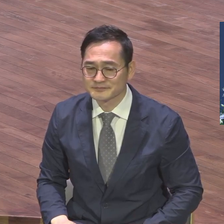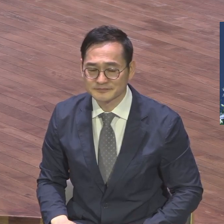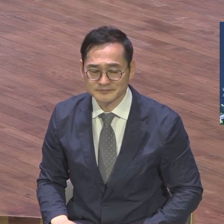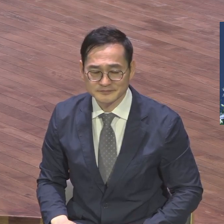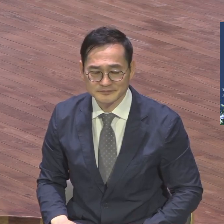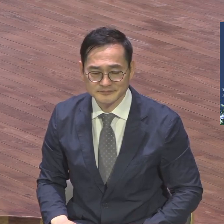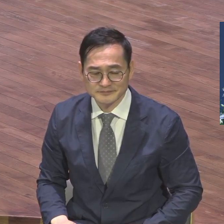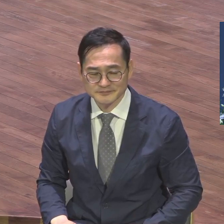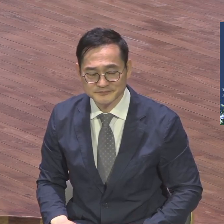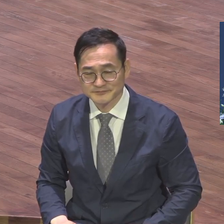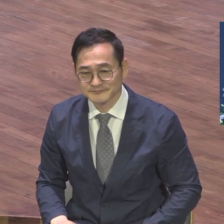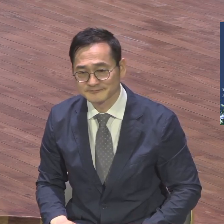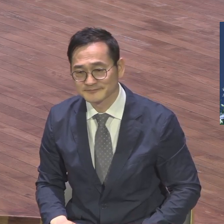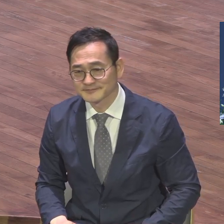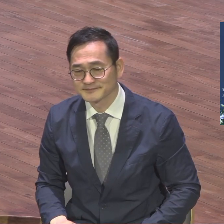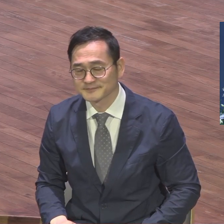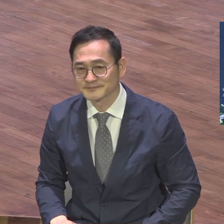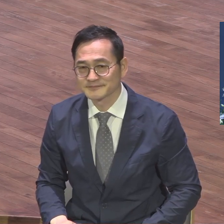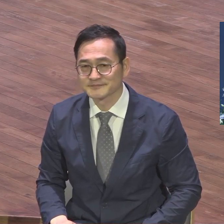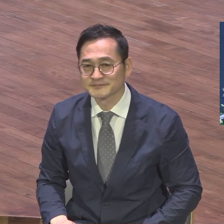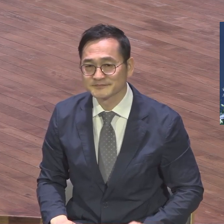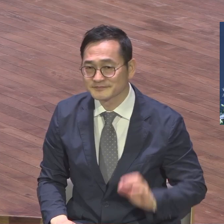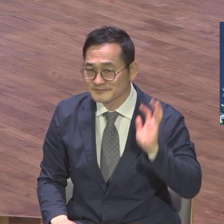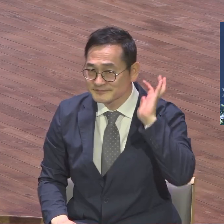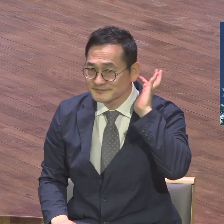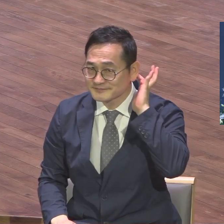이게 재미로 신앙생활 하는 것이지.